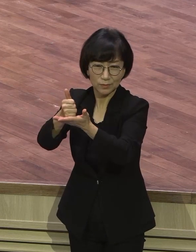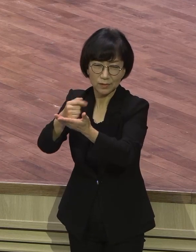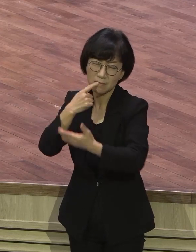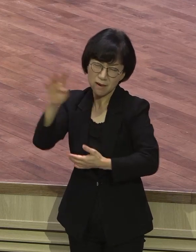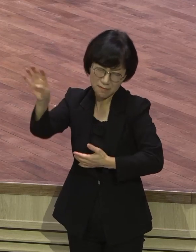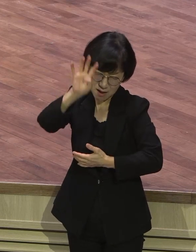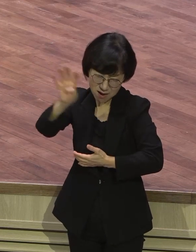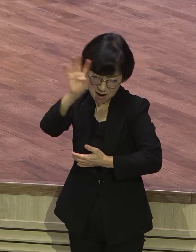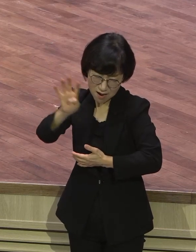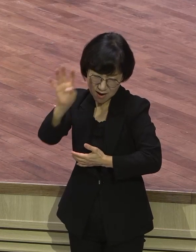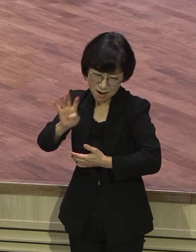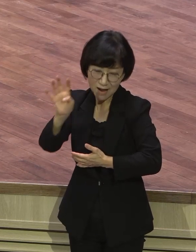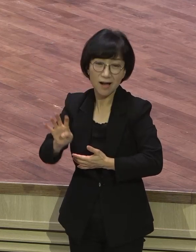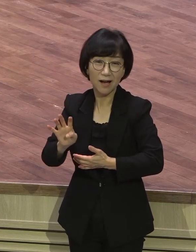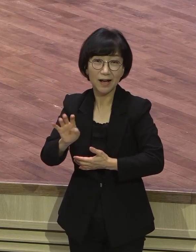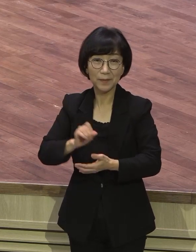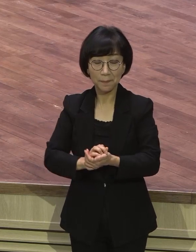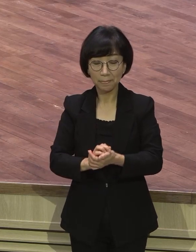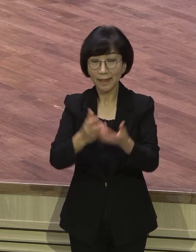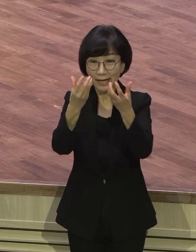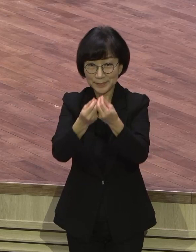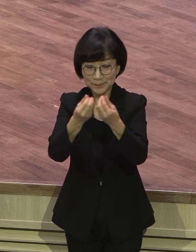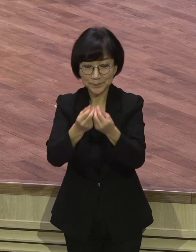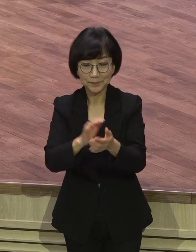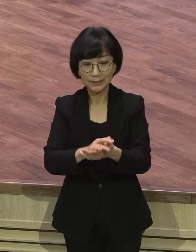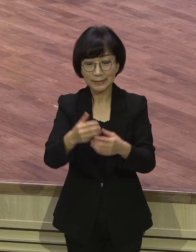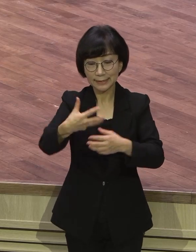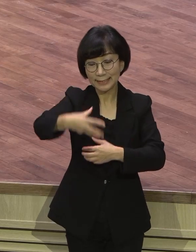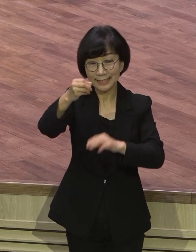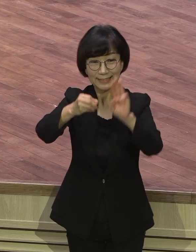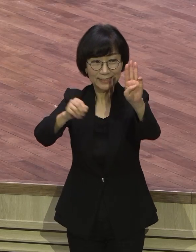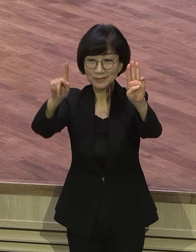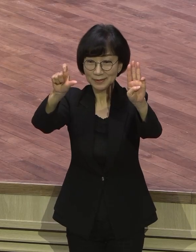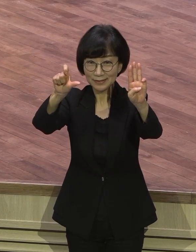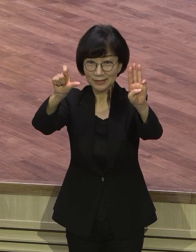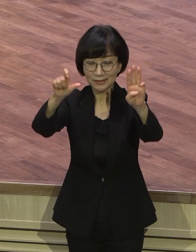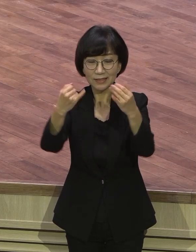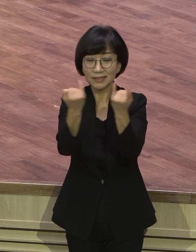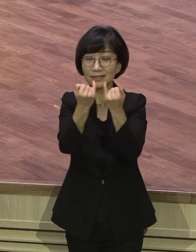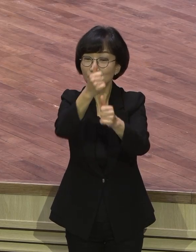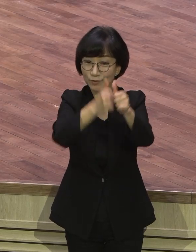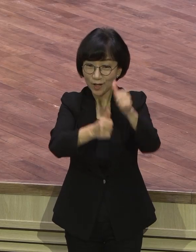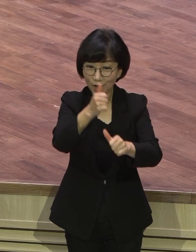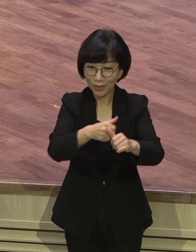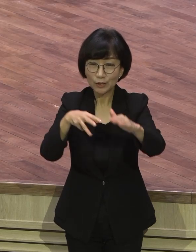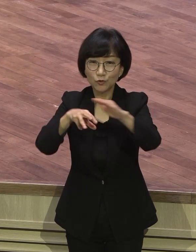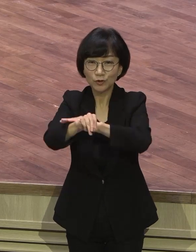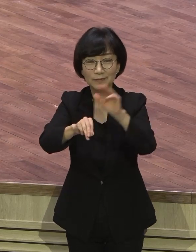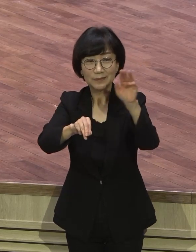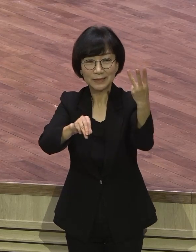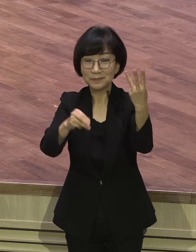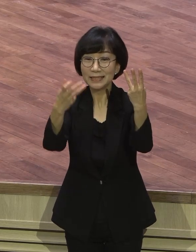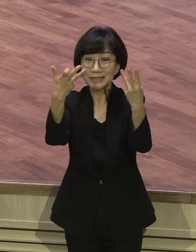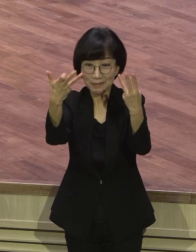이것이 은약 흐름이 있잖아 장기 3장 15절 여자의 우선 졸귀 3장 18절